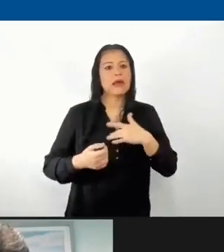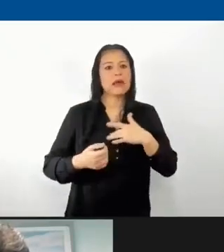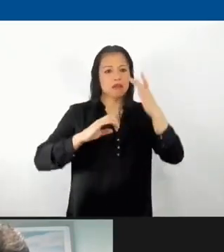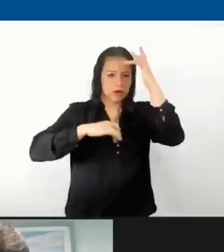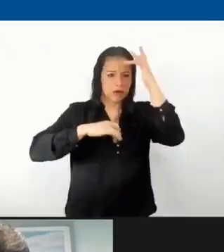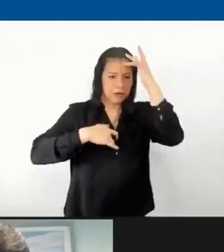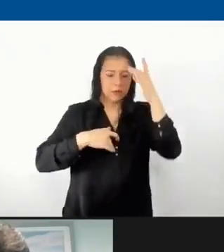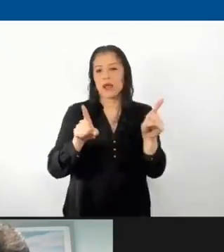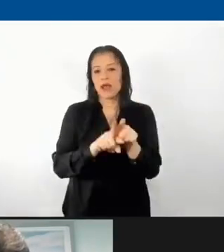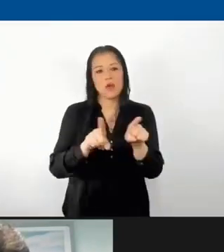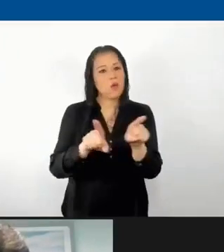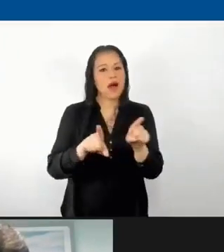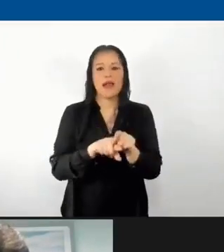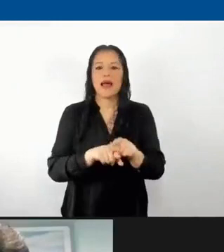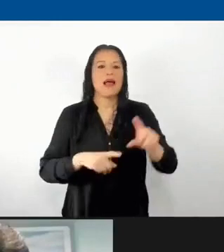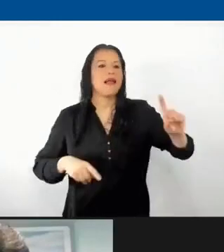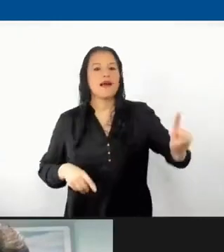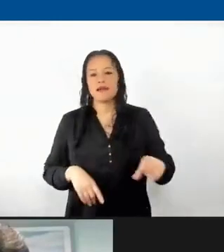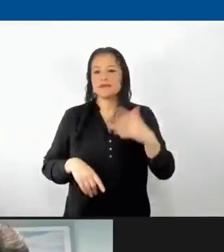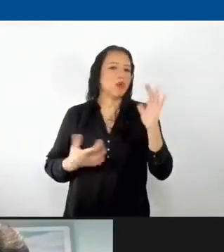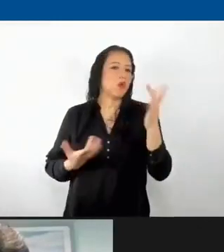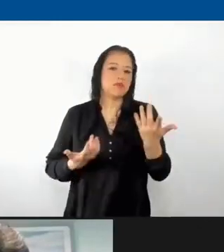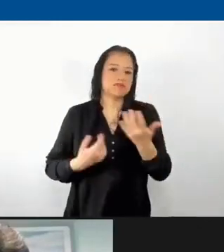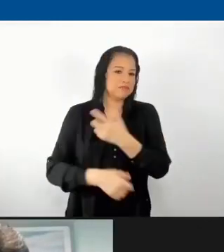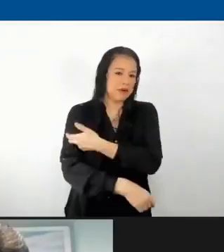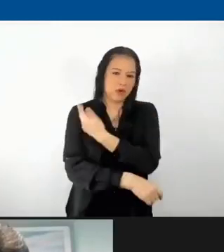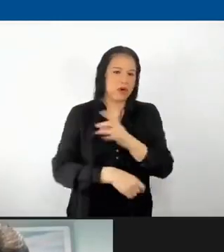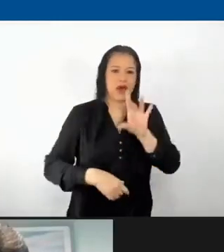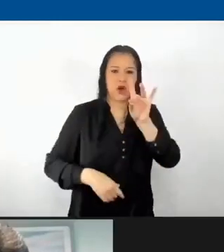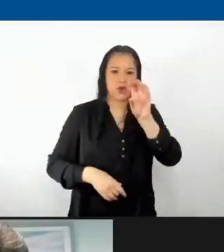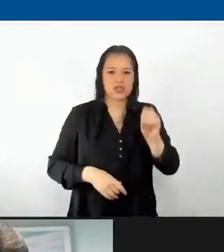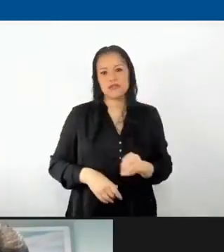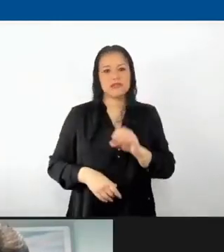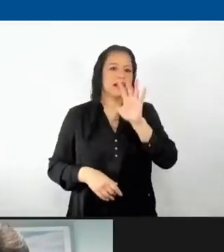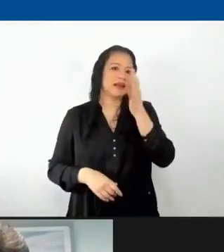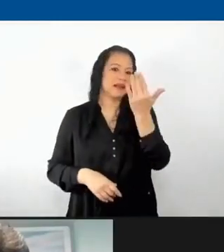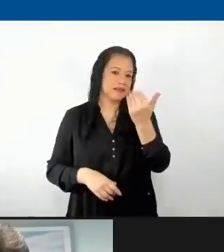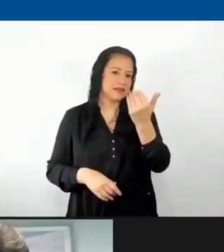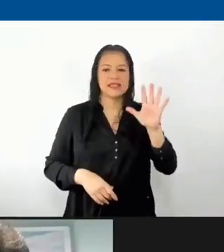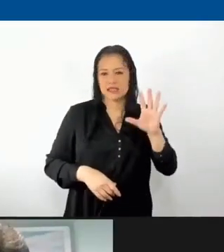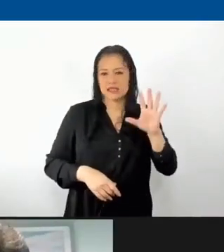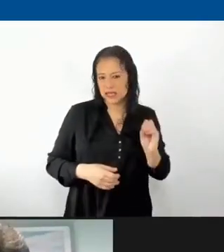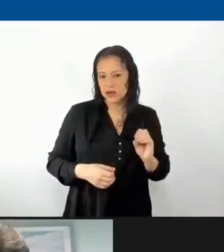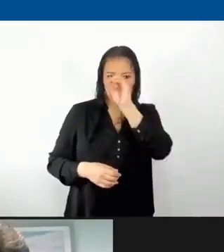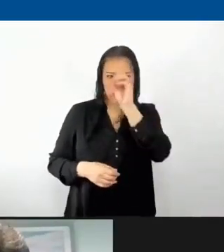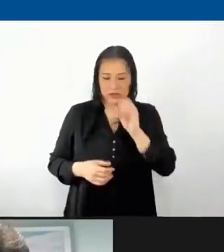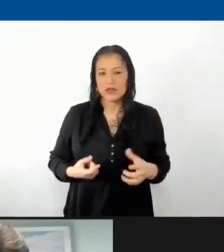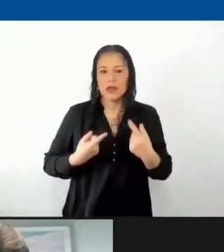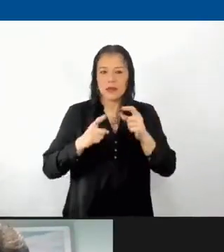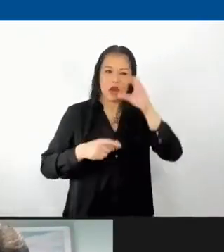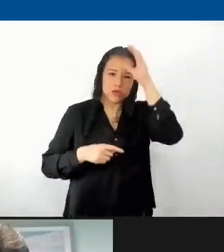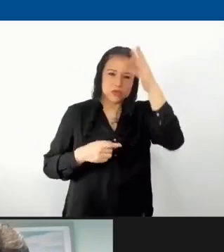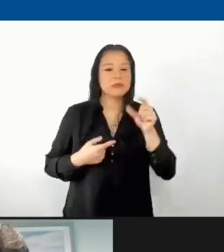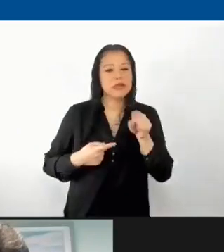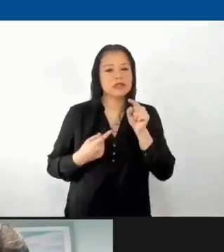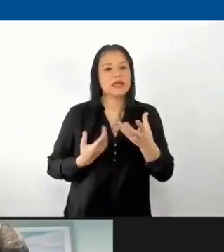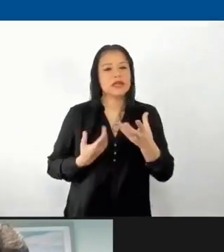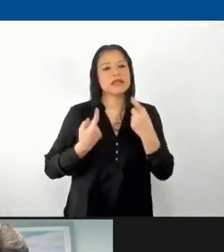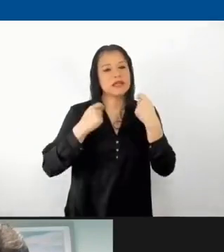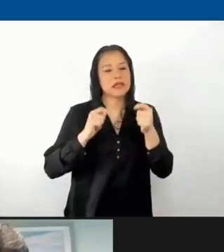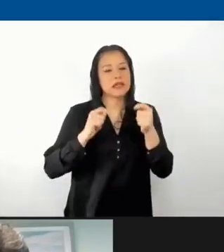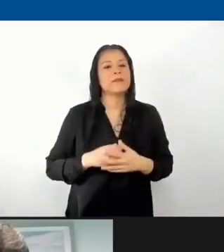enfermedad va a ser igual a la que se hubiera producido sin vacuna. 80, 15, 5. Pero el concepto, quizás esa sea